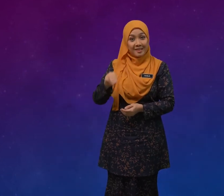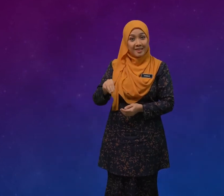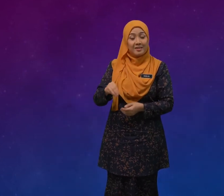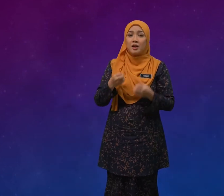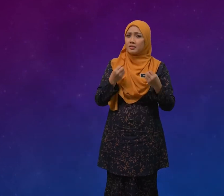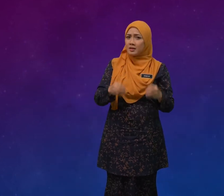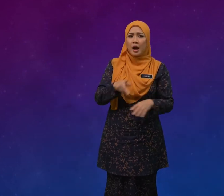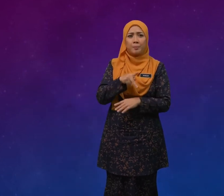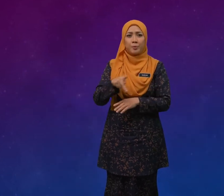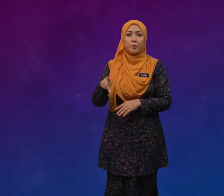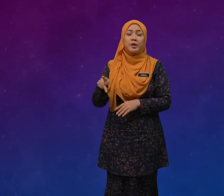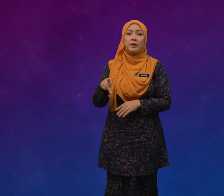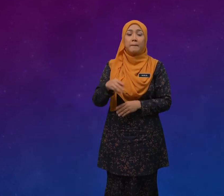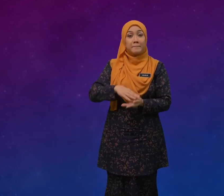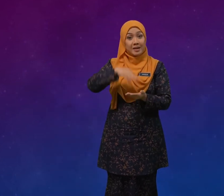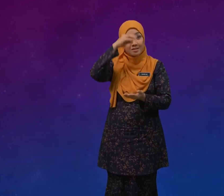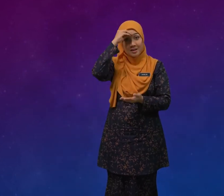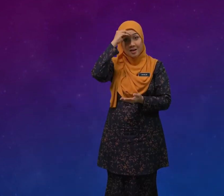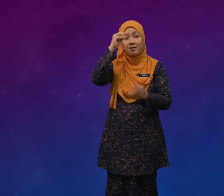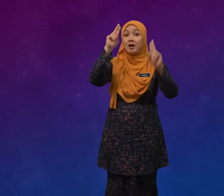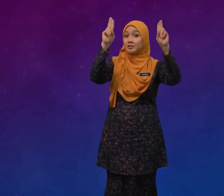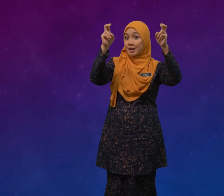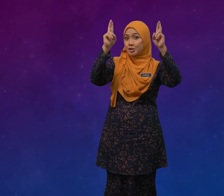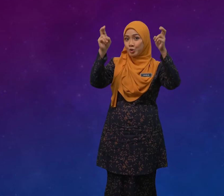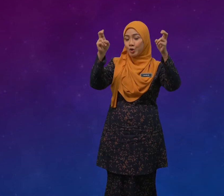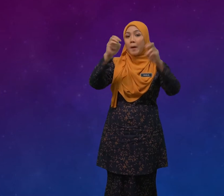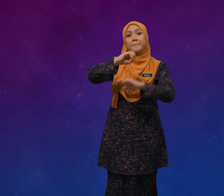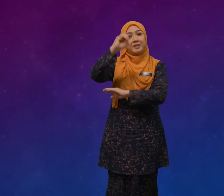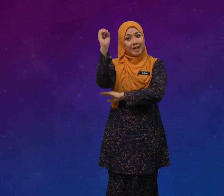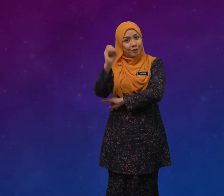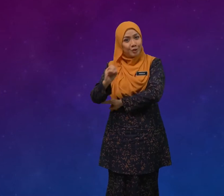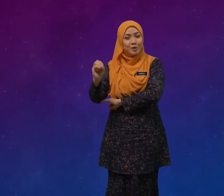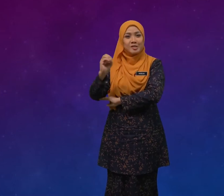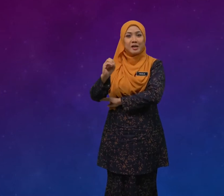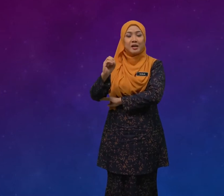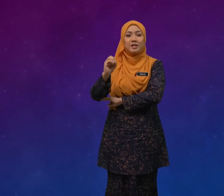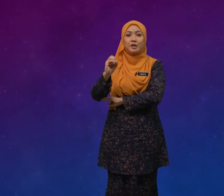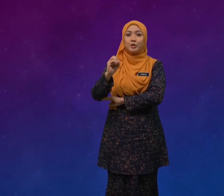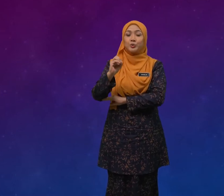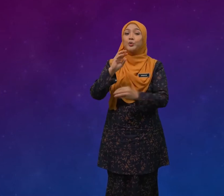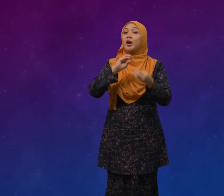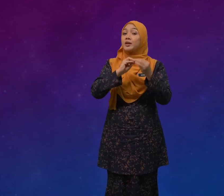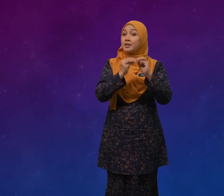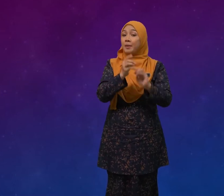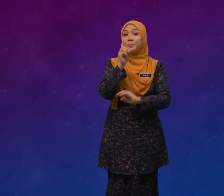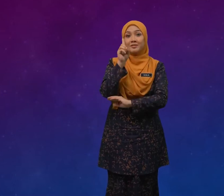Murid-murid telah pun belajar tajuk peratus, iaitu yang